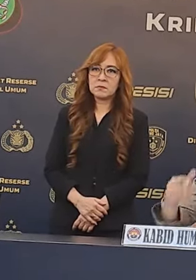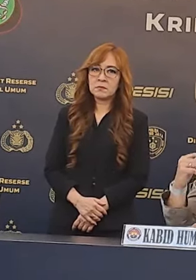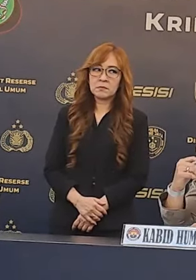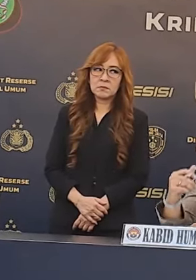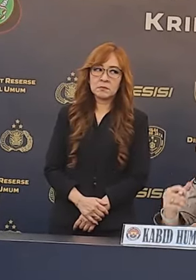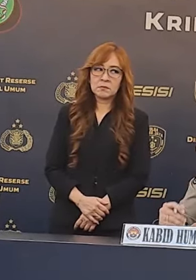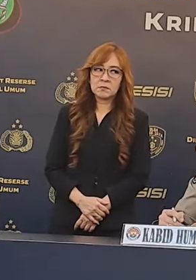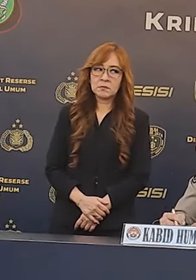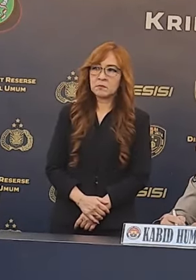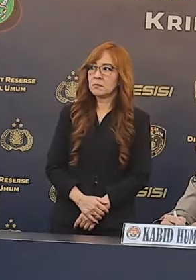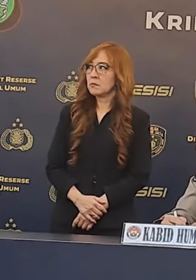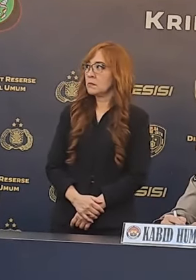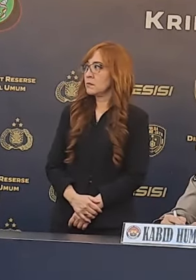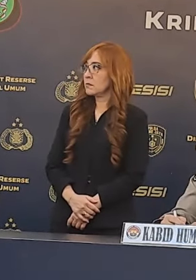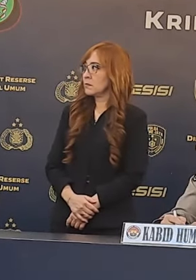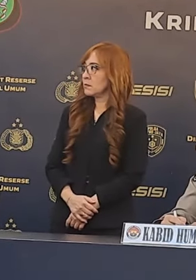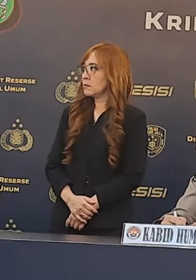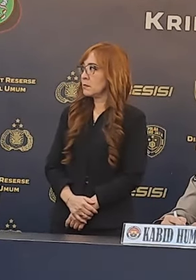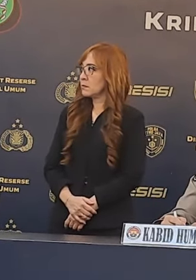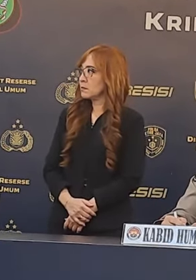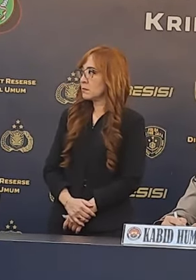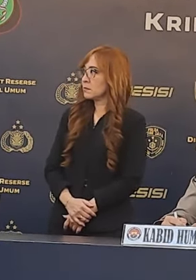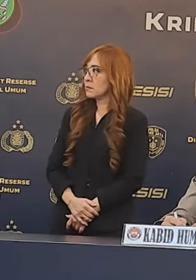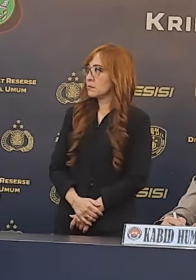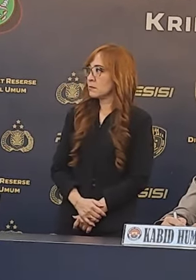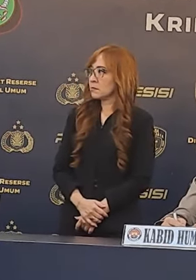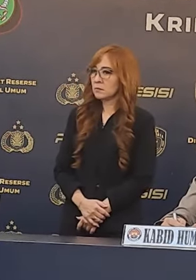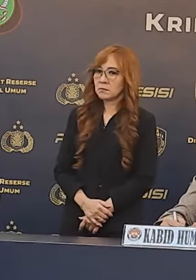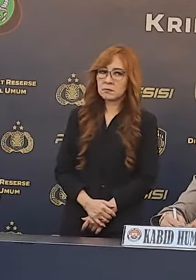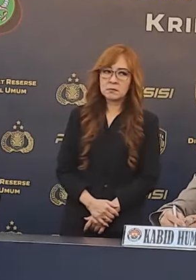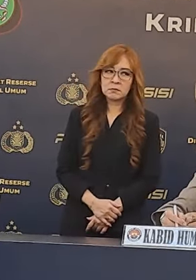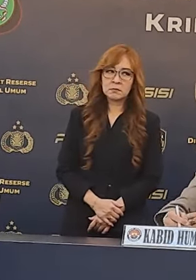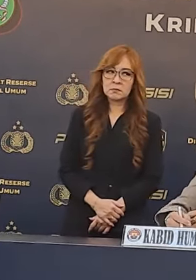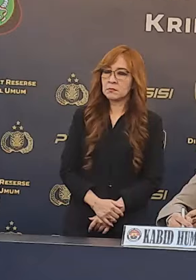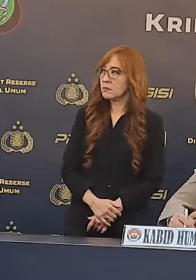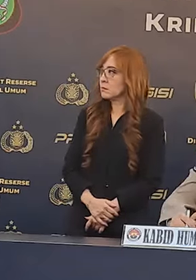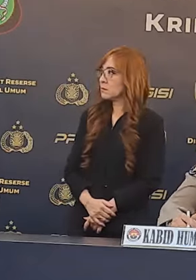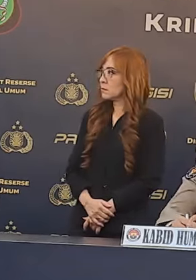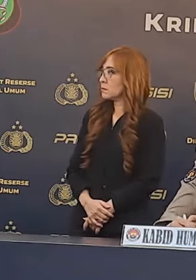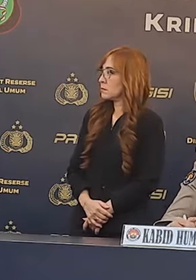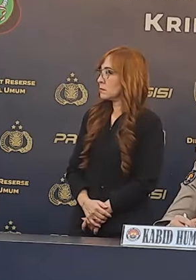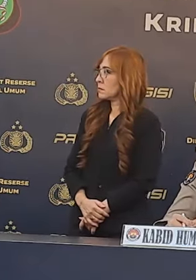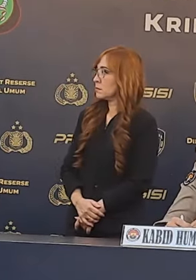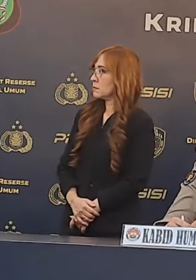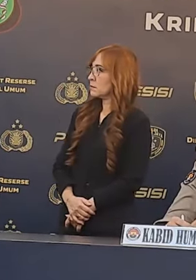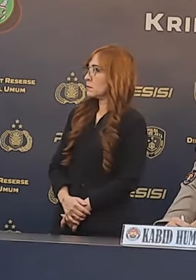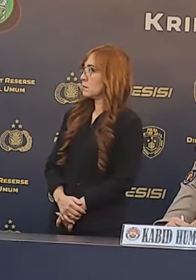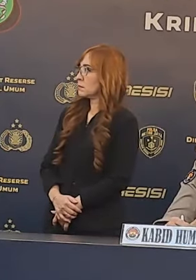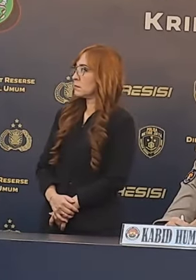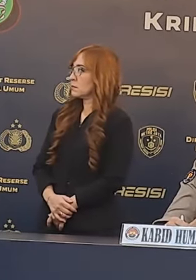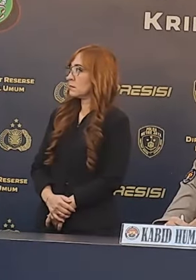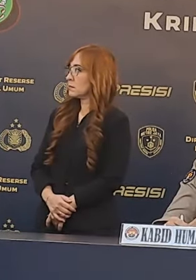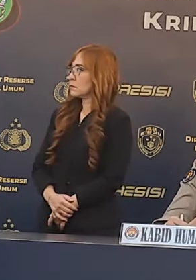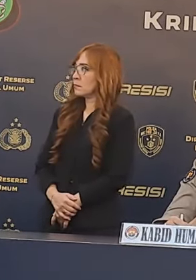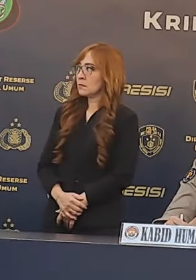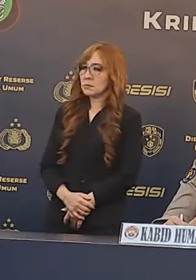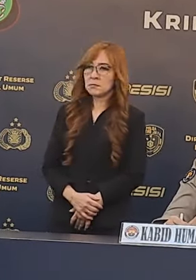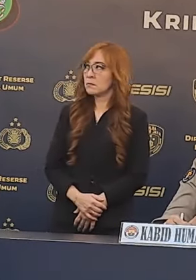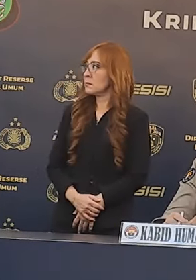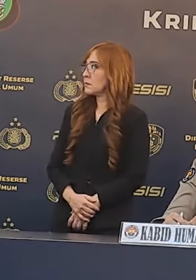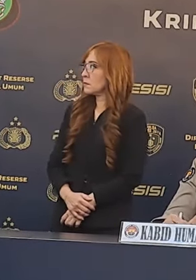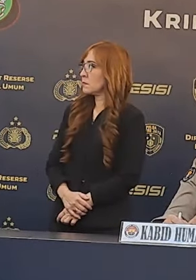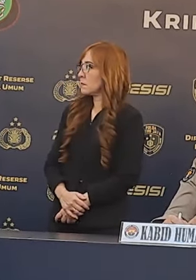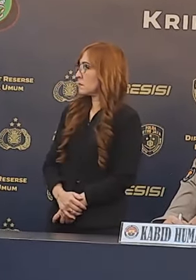Satu memang tersangkanya kita tampilkan dulu aja. Iya. Iya Pak. Oke. Kita tampilkan dulu ya.